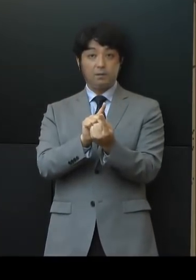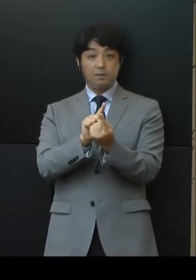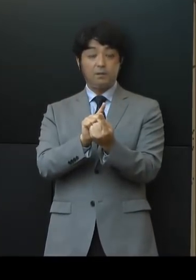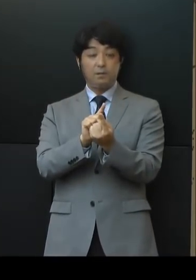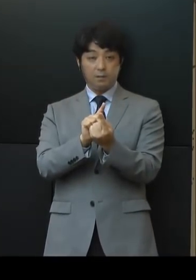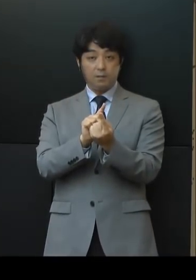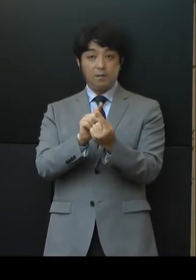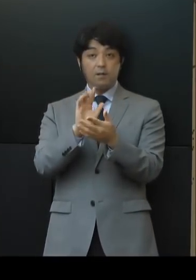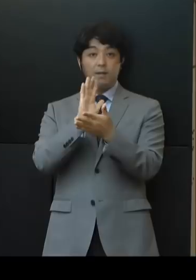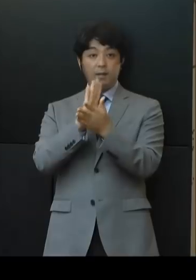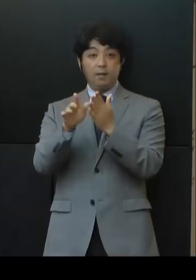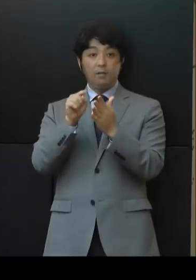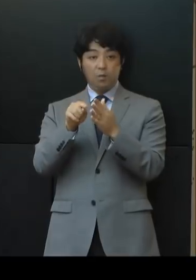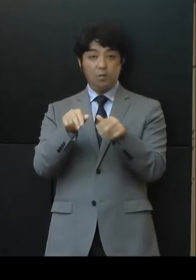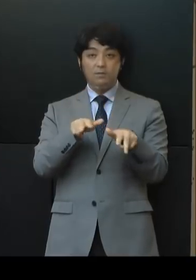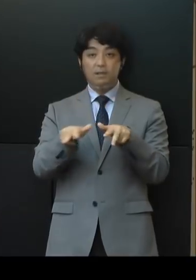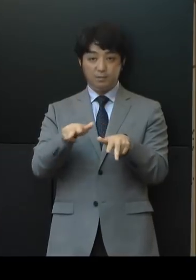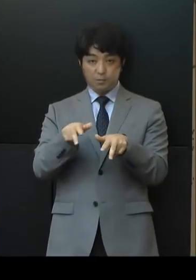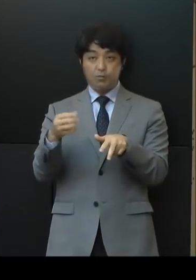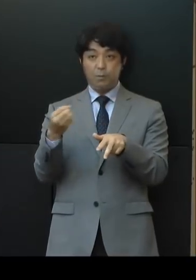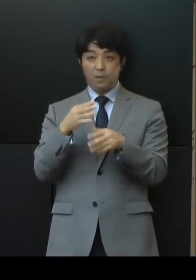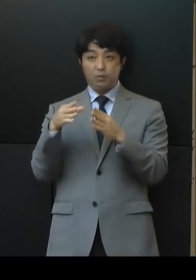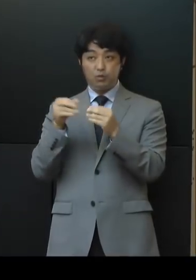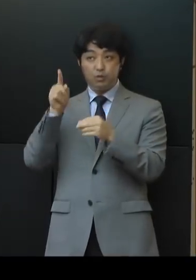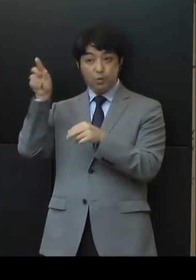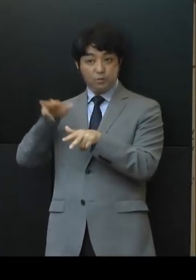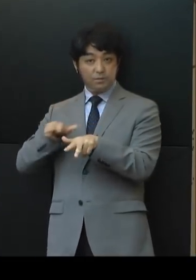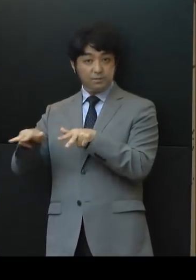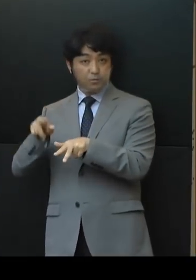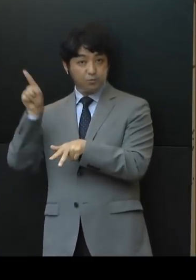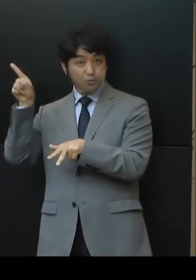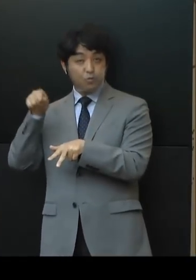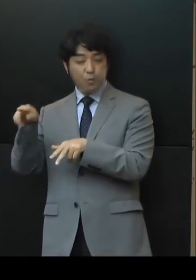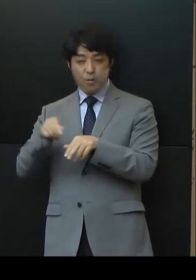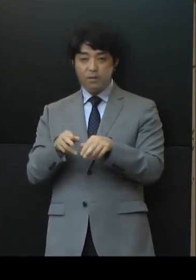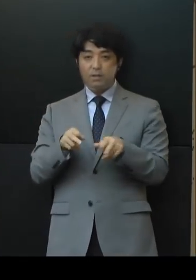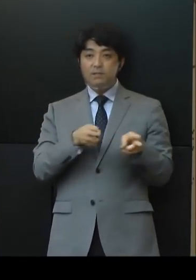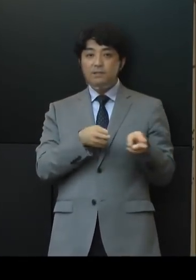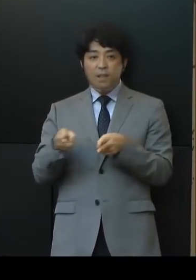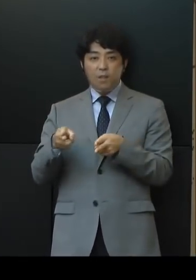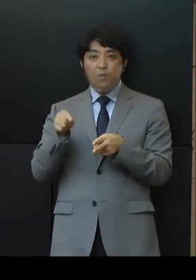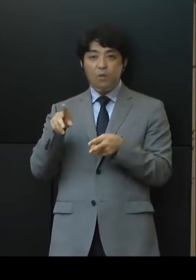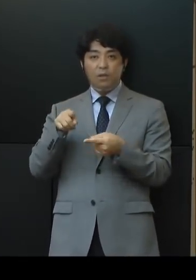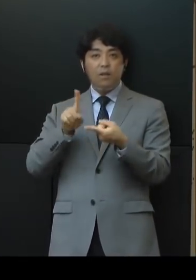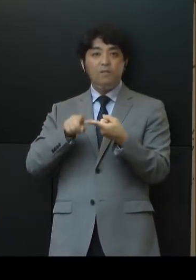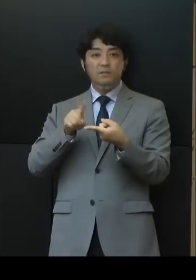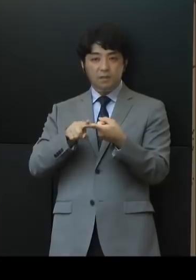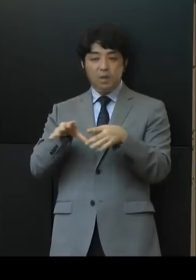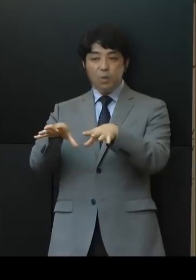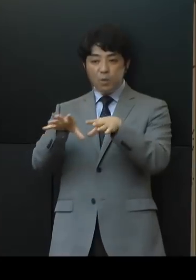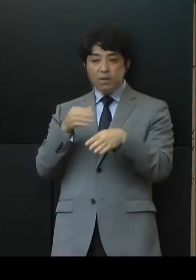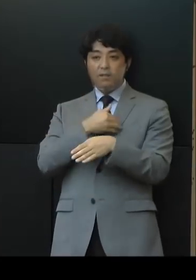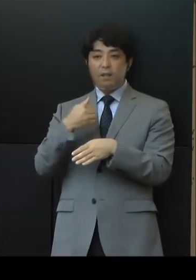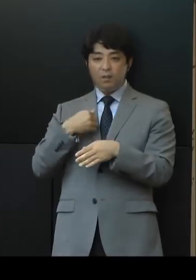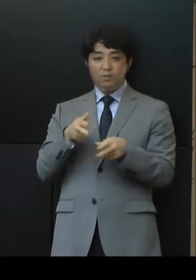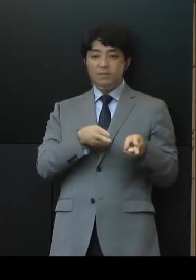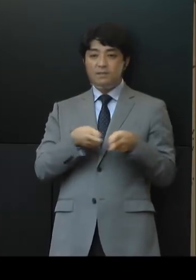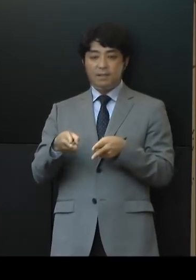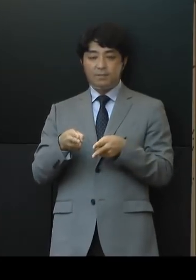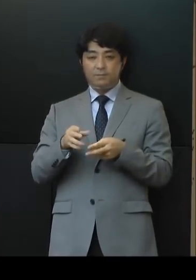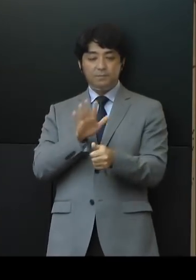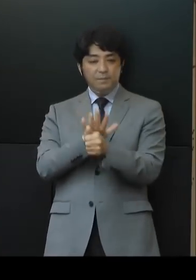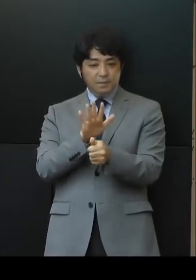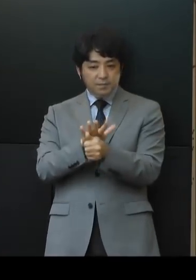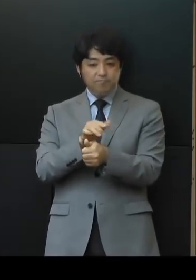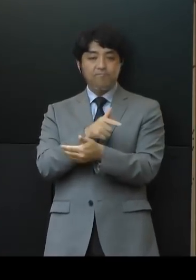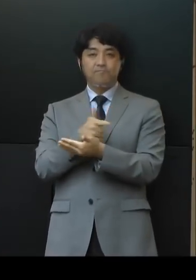の政策、それから国の政策、その制度によって受けられる、支援についてをし